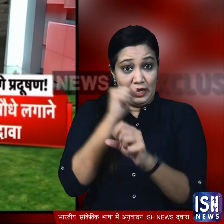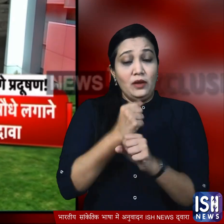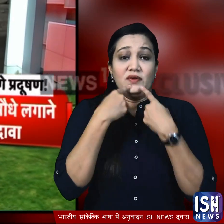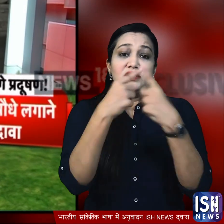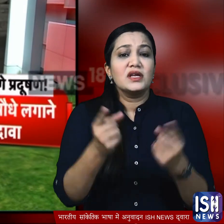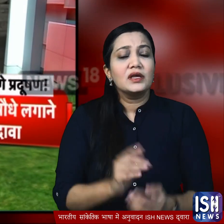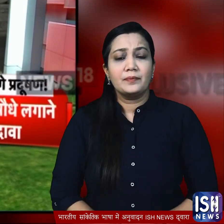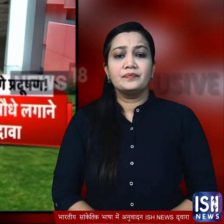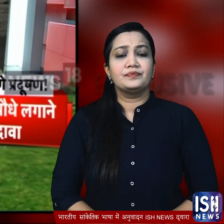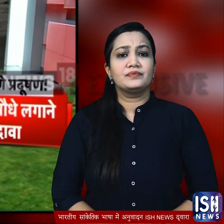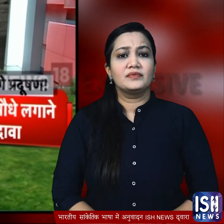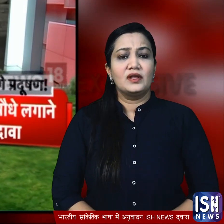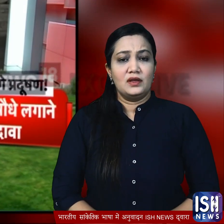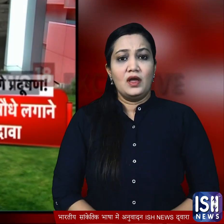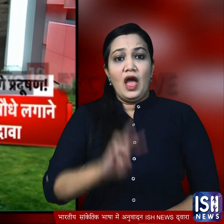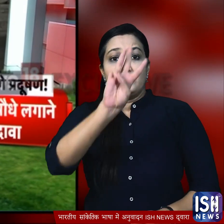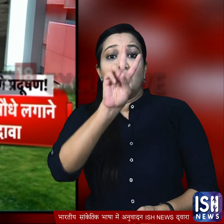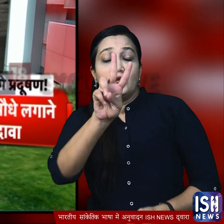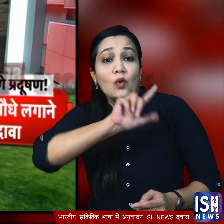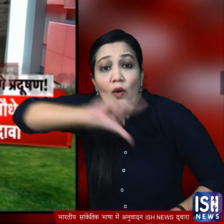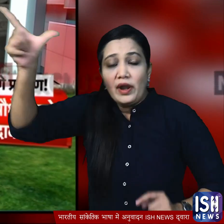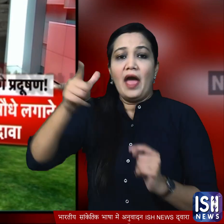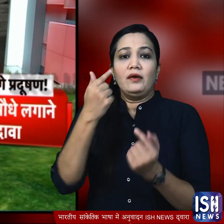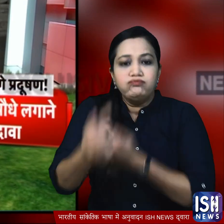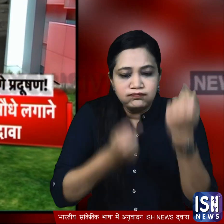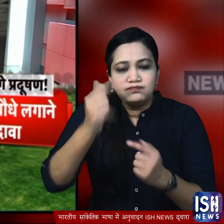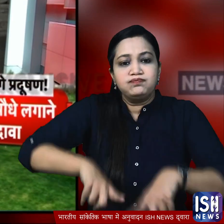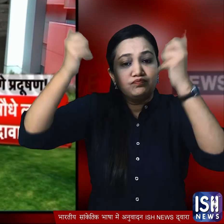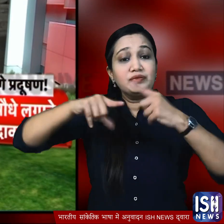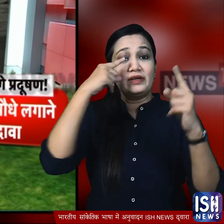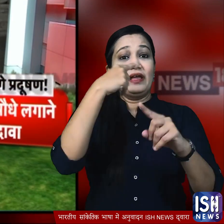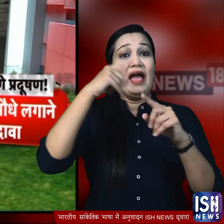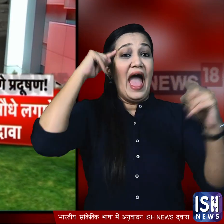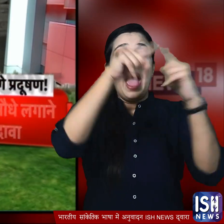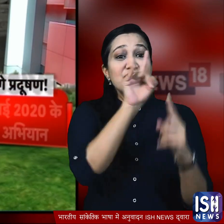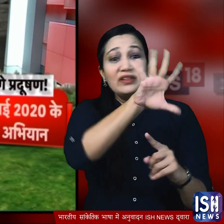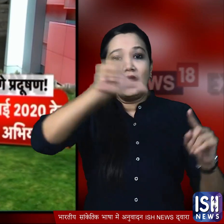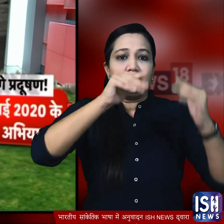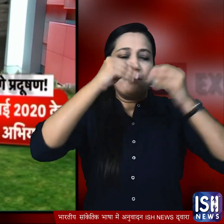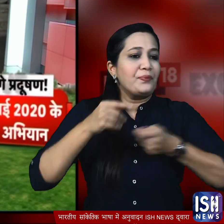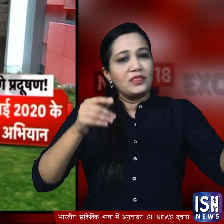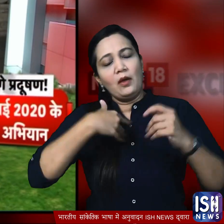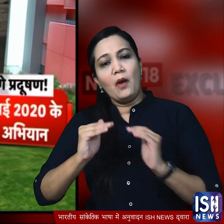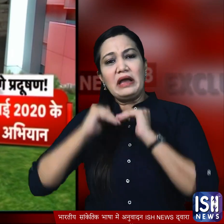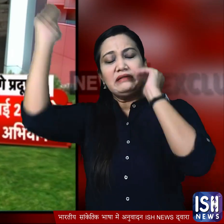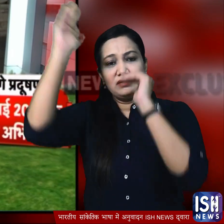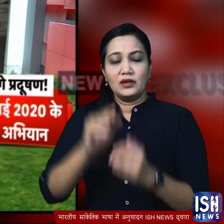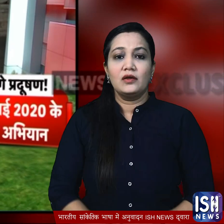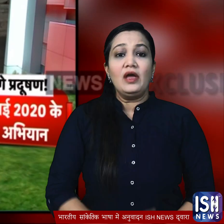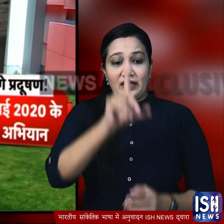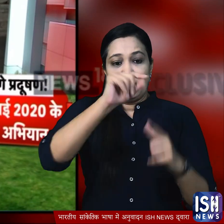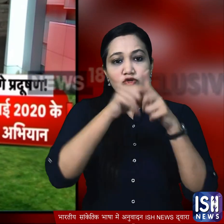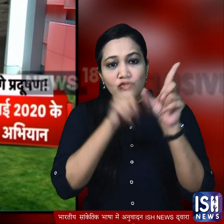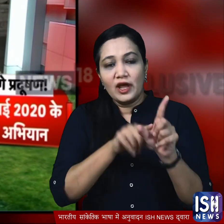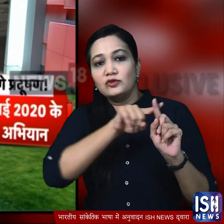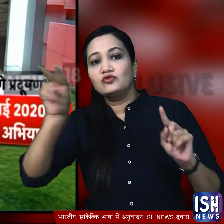दावा किया कि उसने करीब 32 लाख पौधे लगाकर केंद्र के दिए लक्ष्य को बहुत पीछे छोड़ दिया। दिल्ली में पिछले साल 10 जुलाई से 26